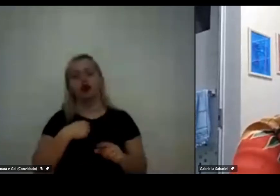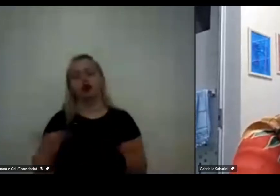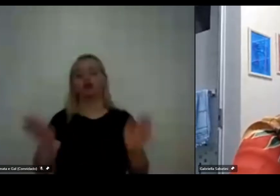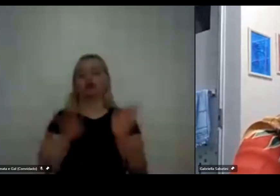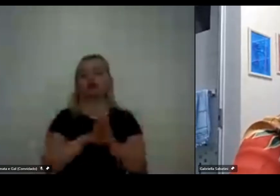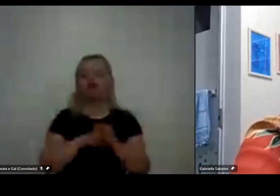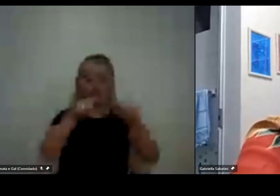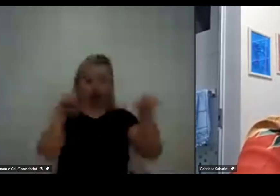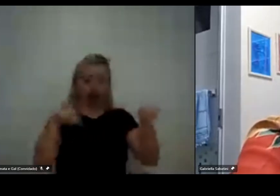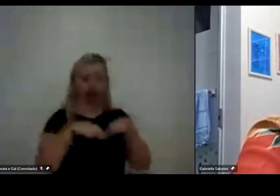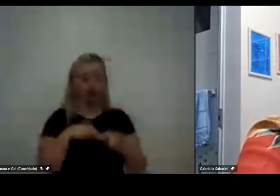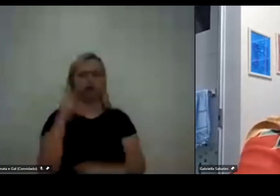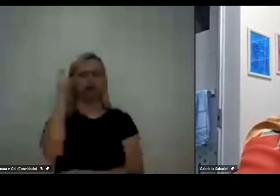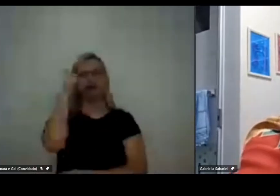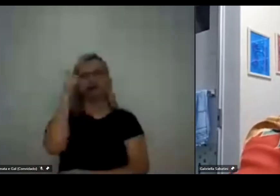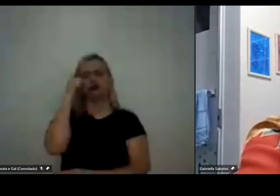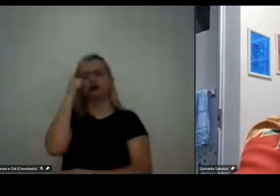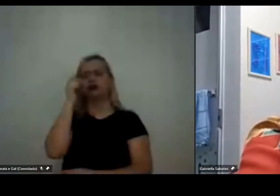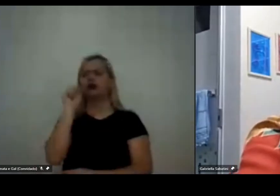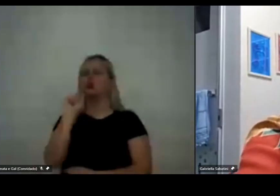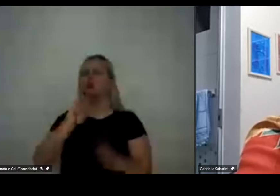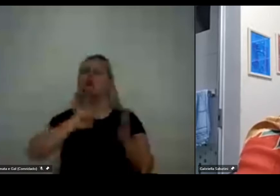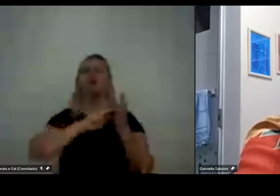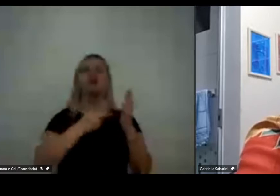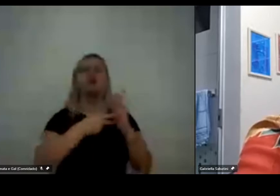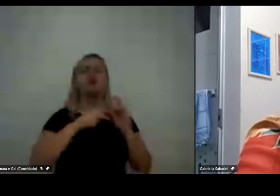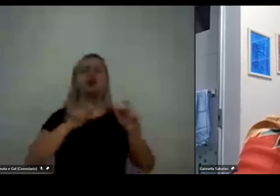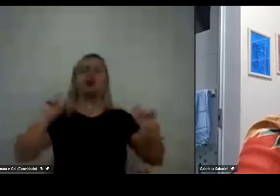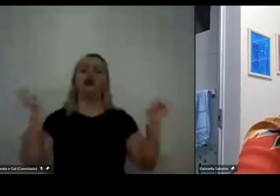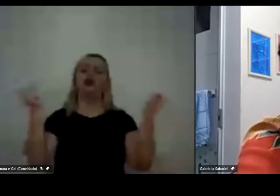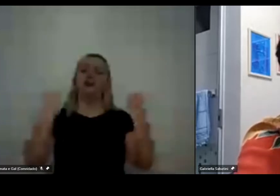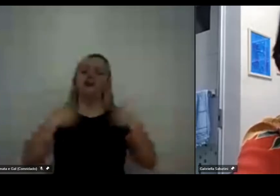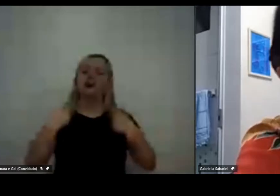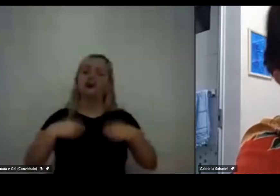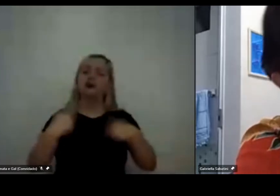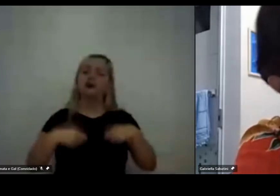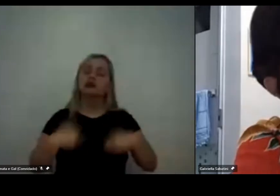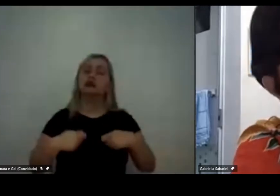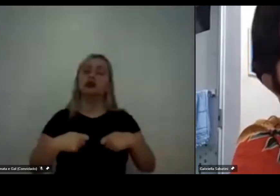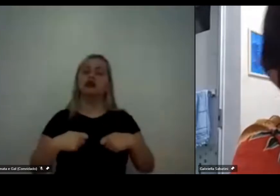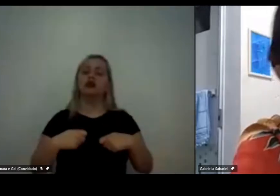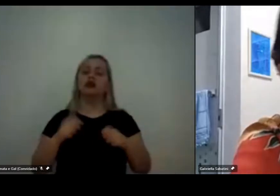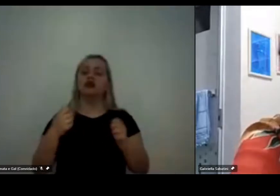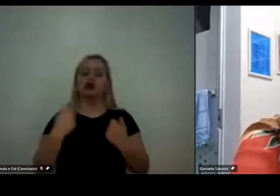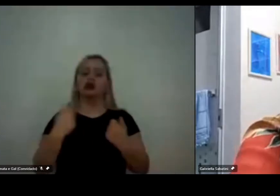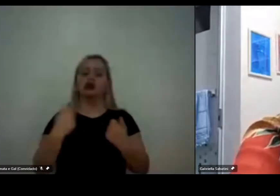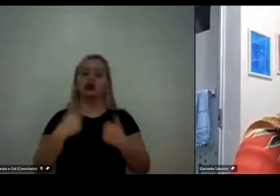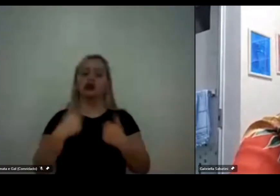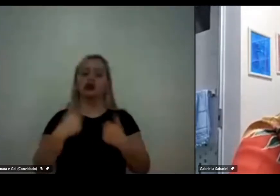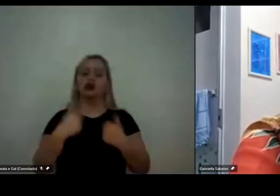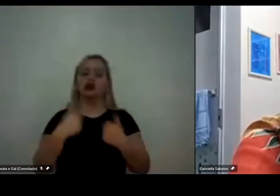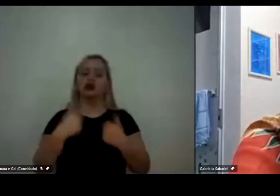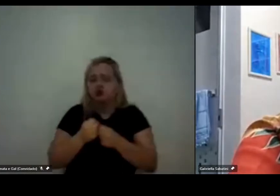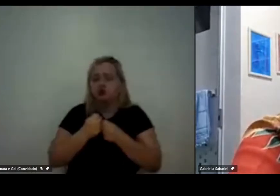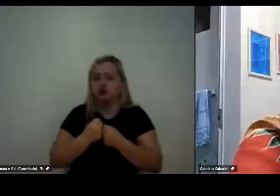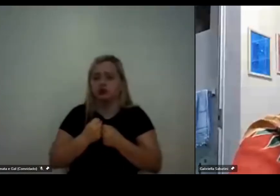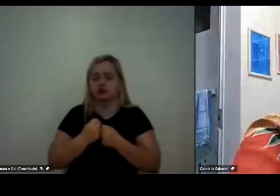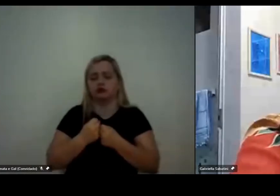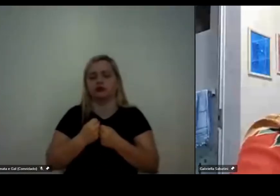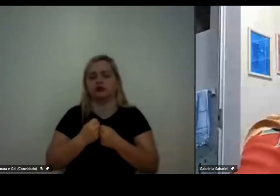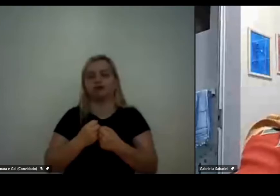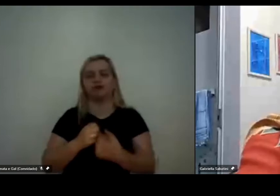falam, pensando no significado daquela necessidade que espreme meus ossos. Agarrar a boleta e agora as